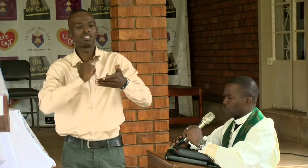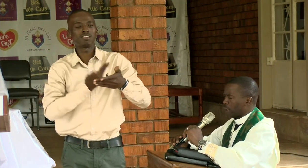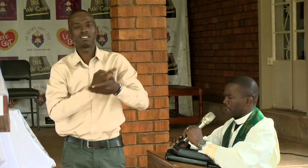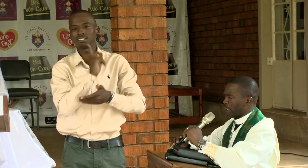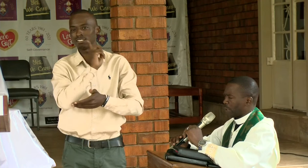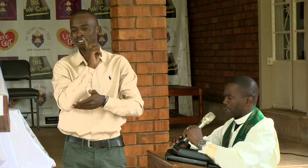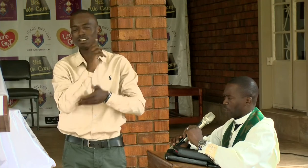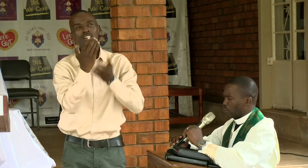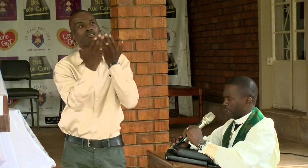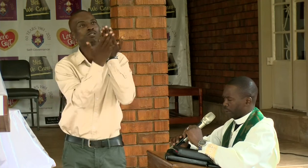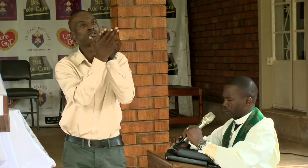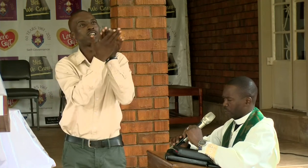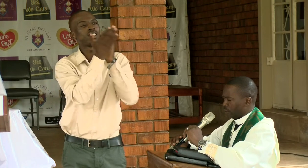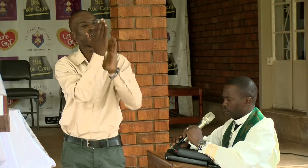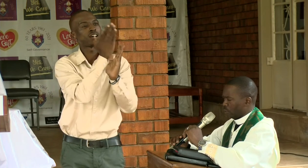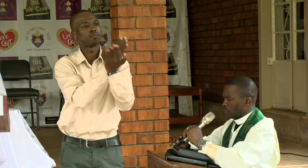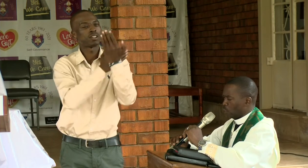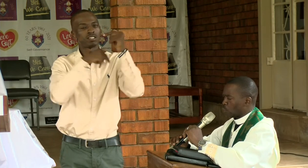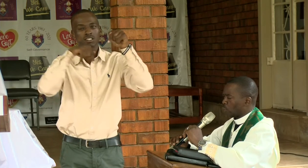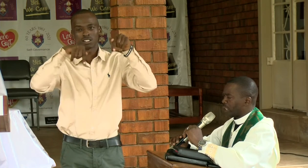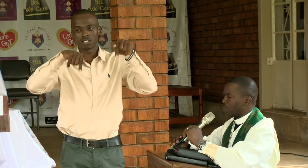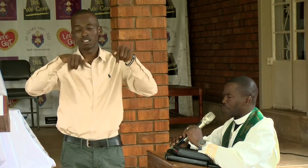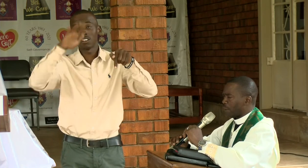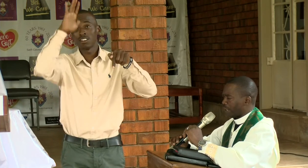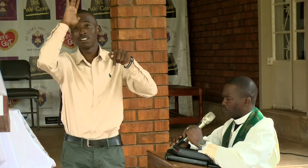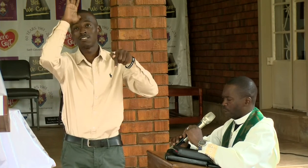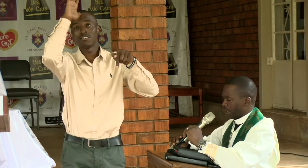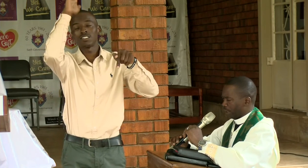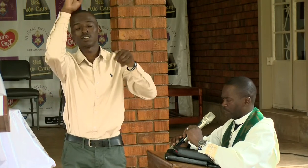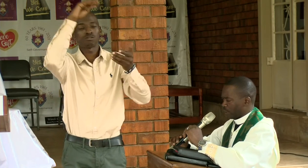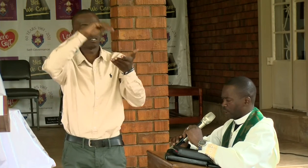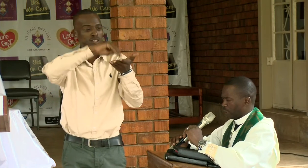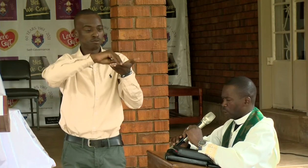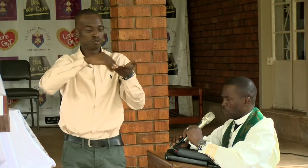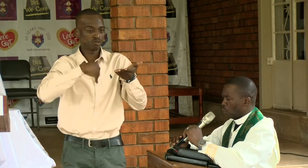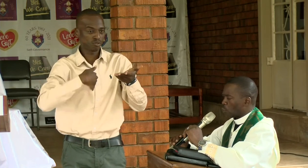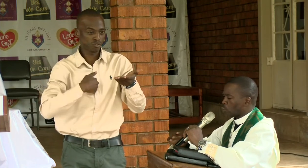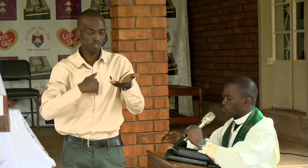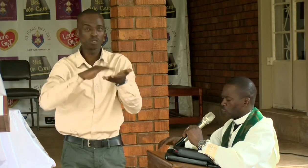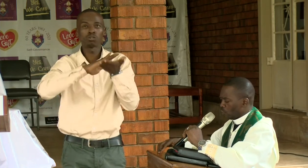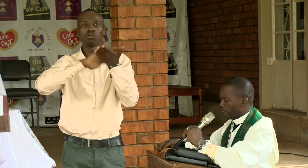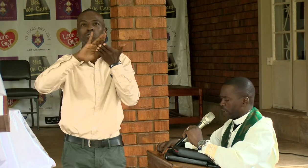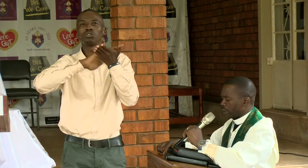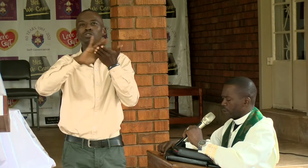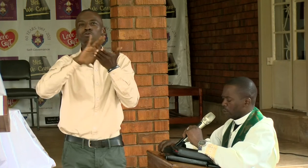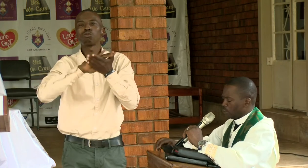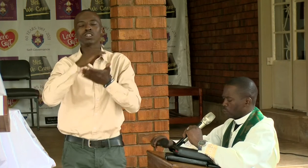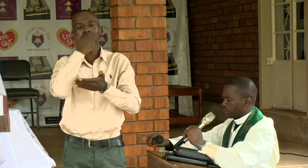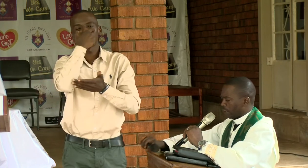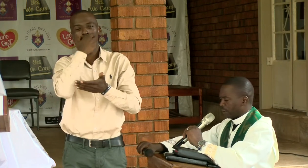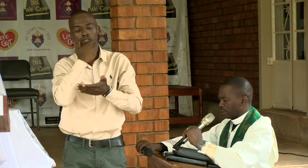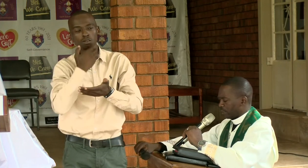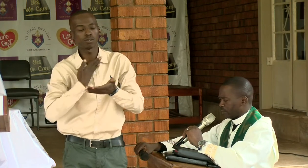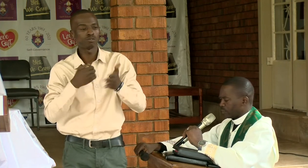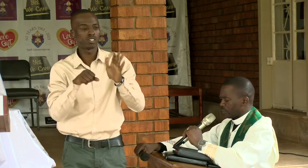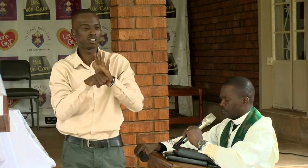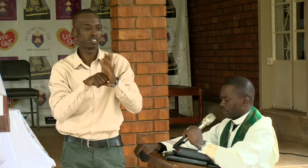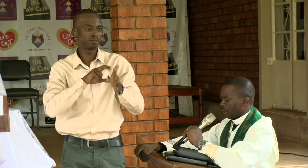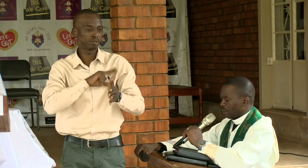kyeva tukwegeera na makya g'olwaleero otuddiremu ffe abanaku abayira ebibi otusonyiwe